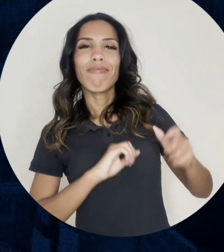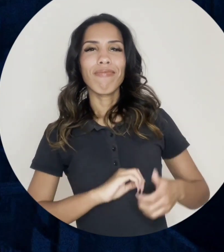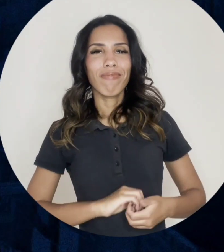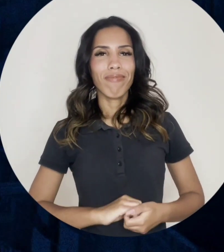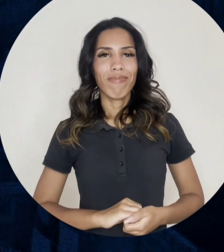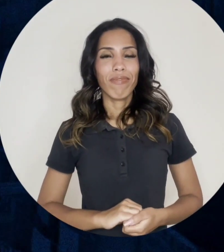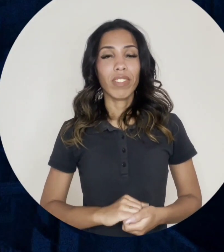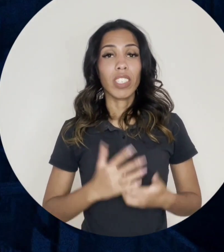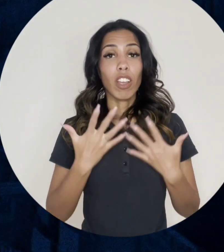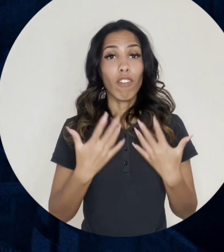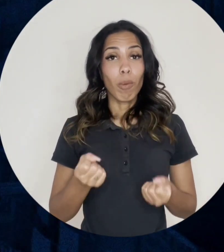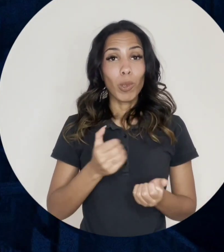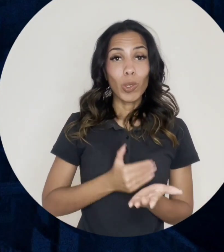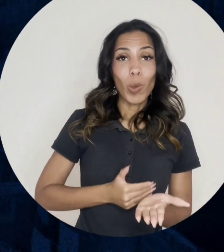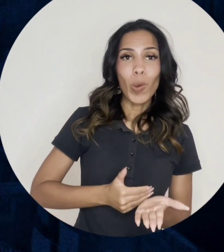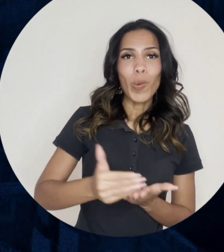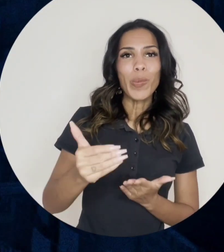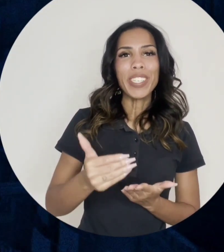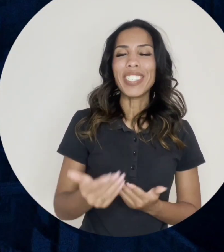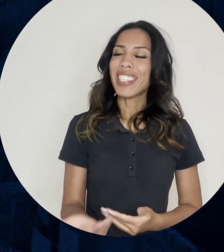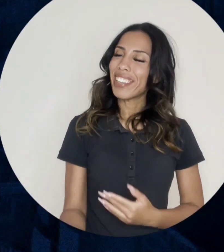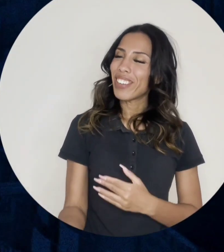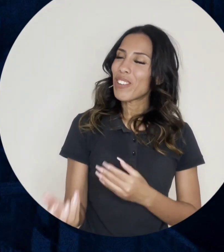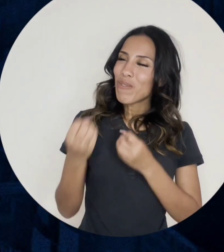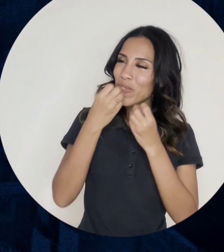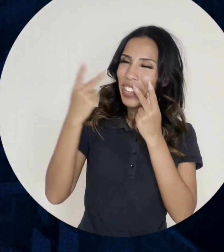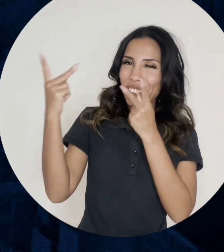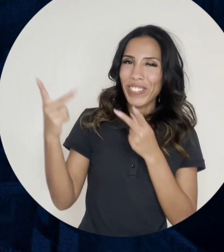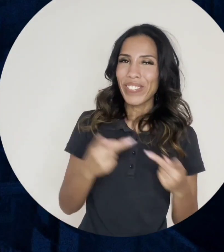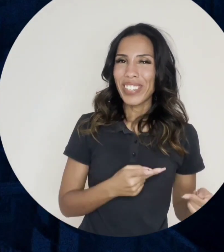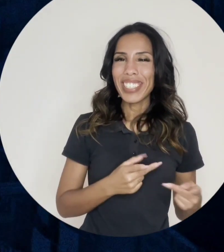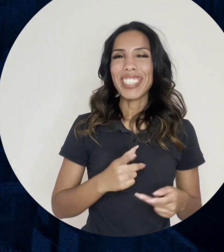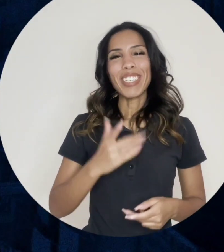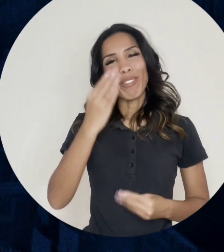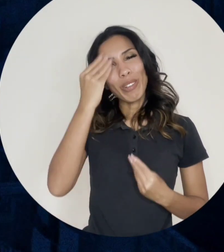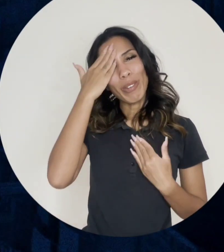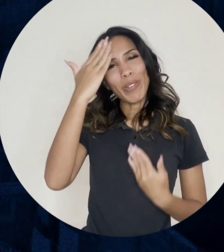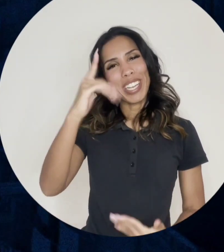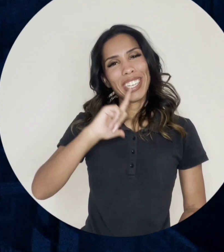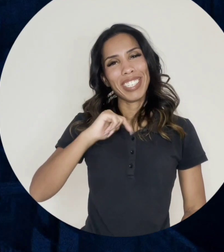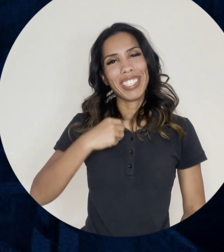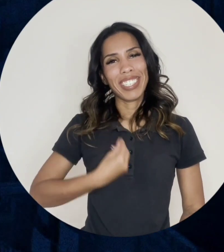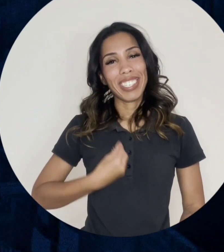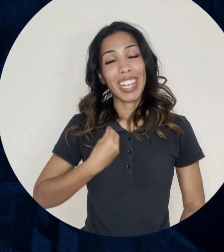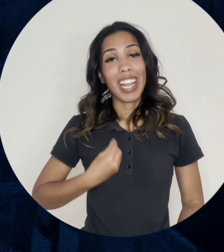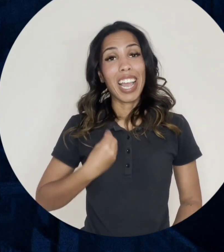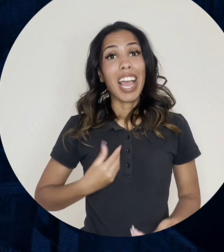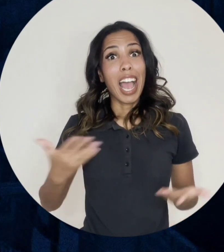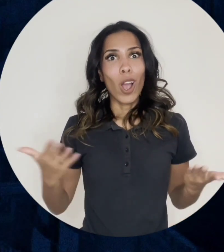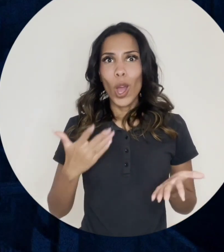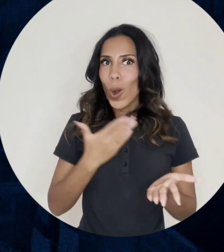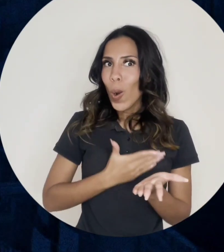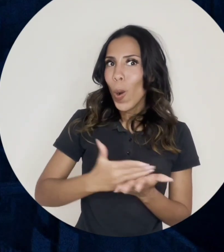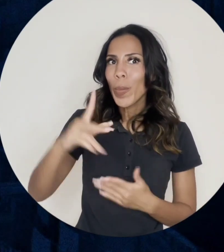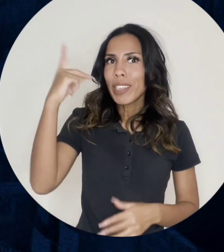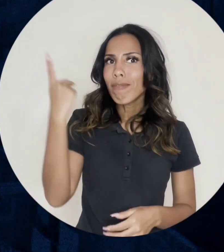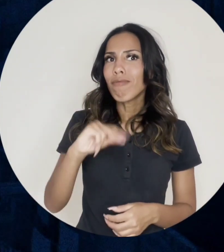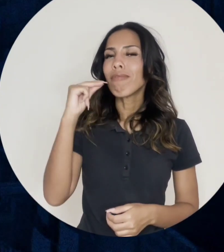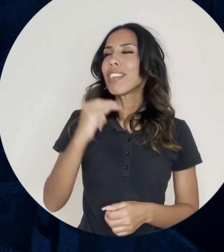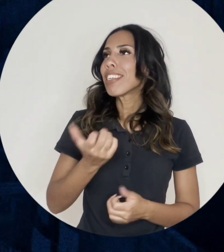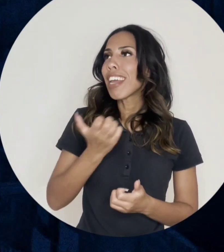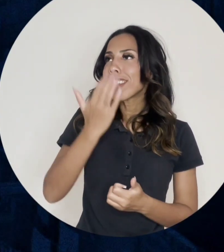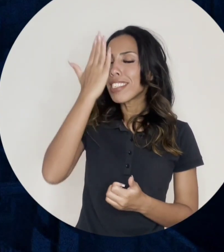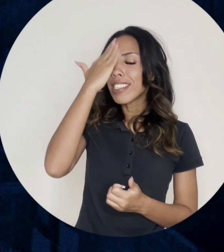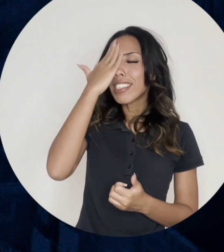Então vamos começar. Seja bem-vindo ao barraco, Ritinha. Obrigado por estar com a gente. E já vamos começar valendo, né? Eu quero saber a sua origem,